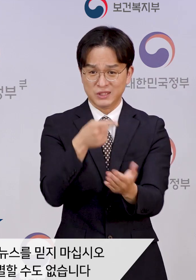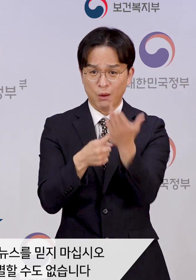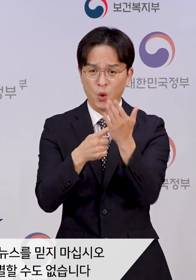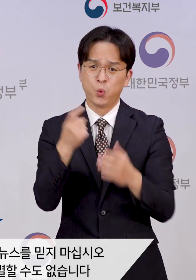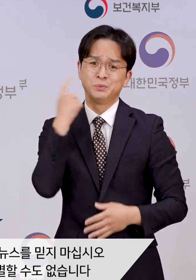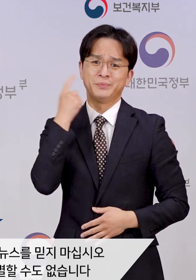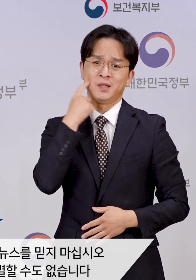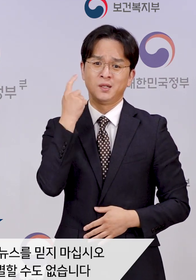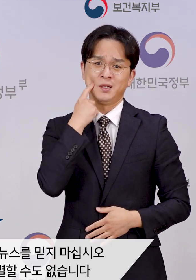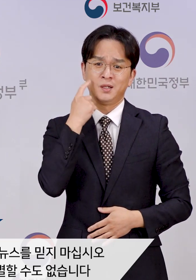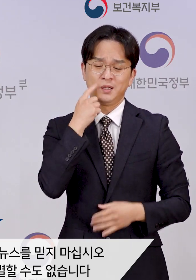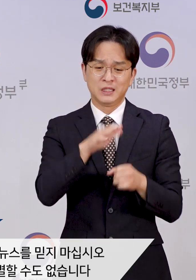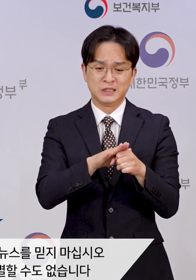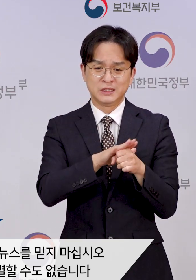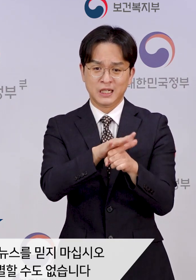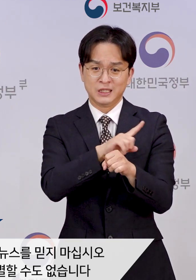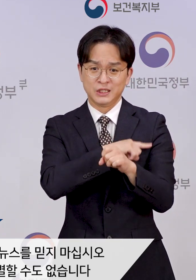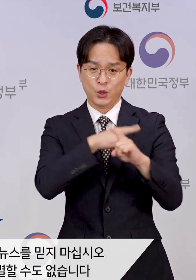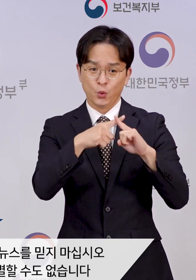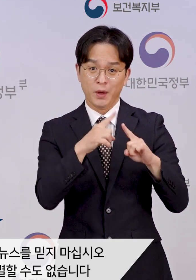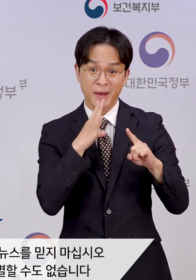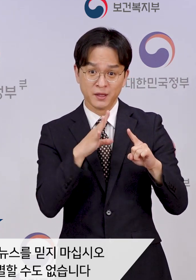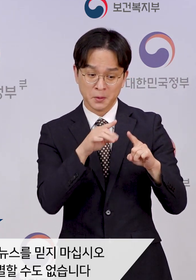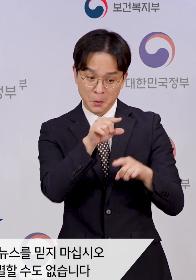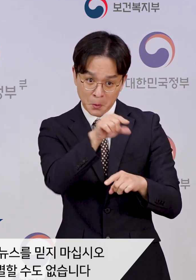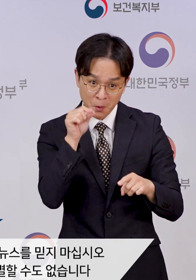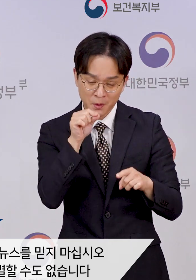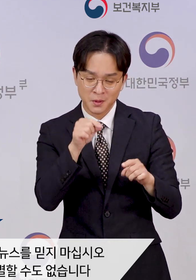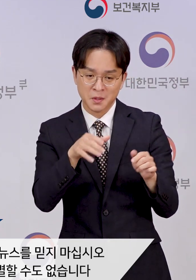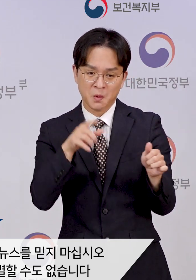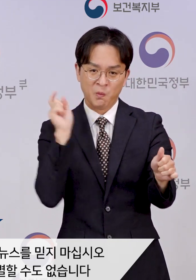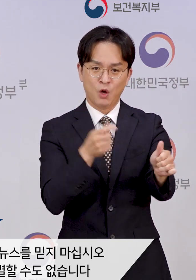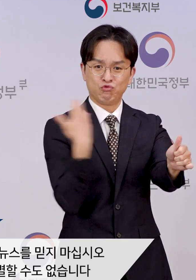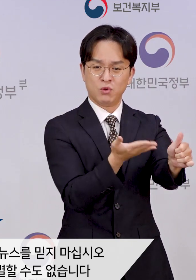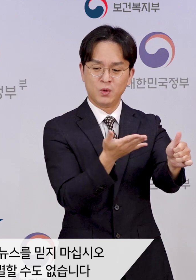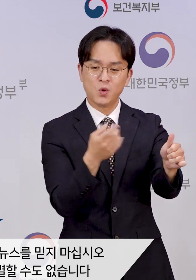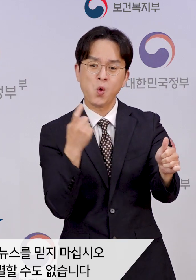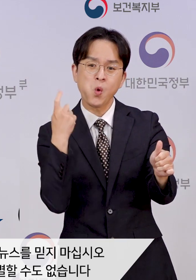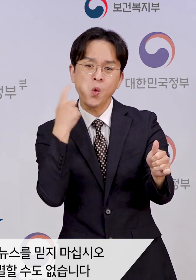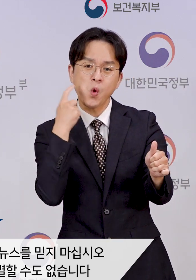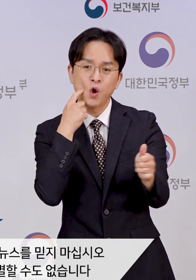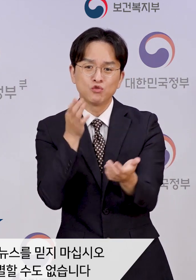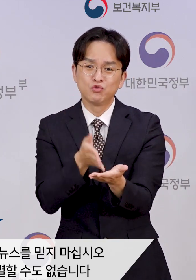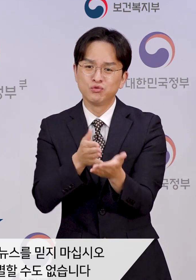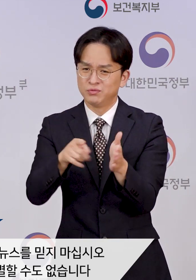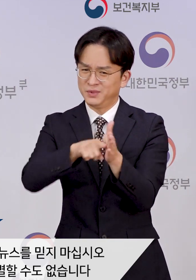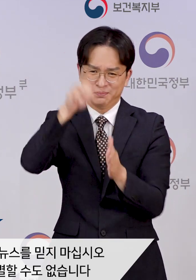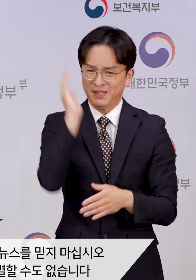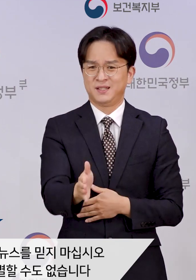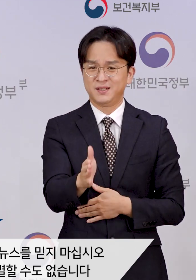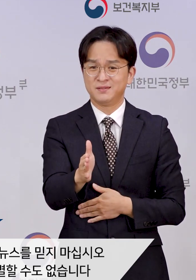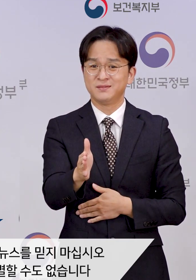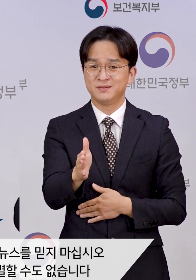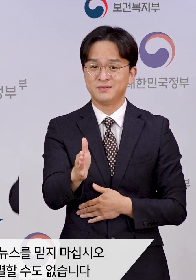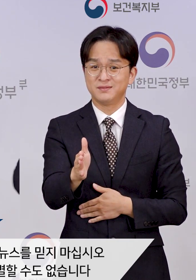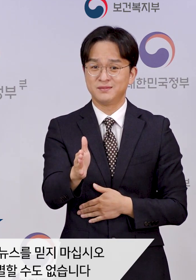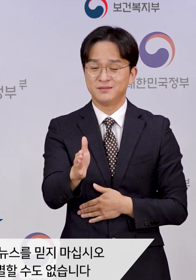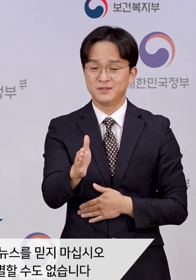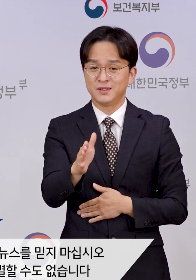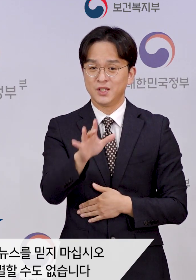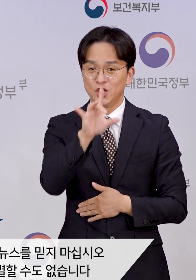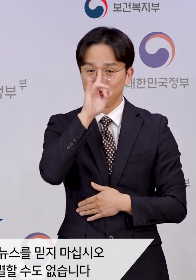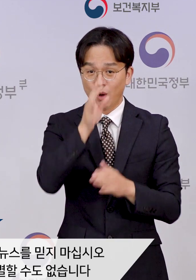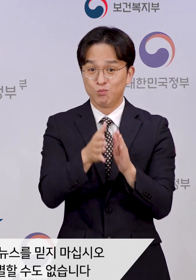사랑제일교회 교인들을 무조건 양성 확진을 한다는 거짓 뉴스를 믿지 마십시오. 방역당국의 검사